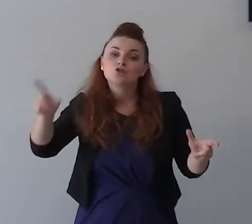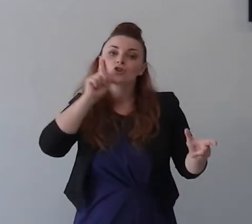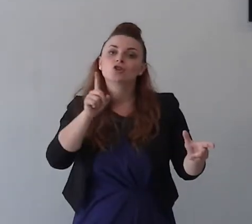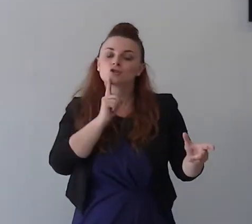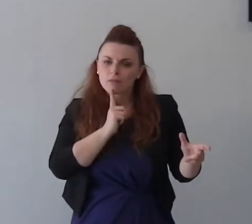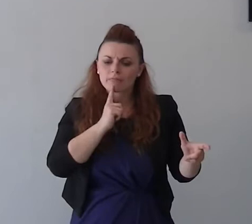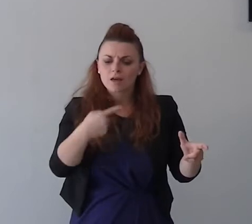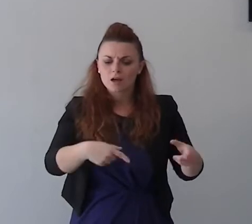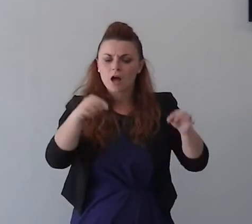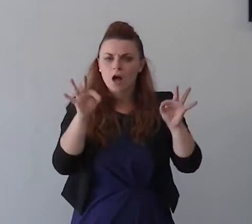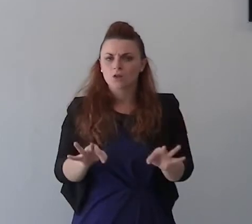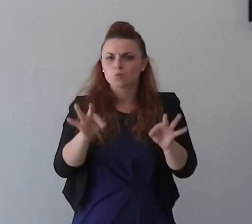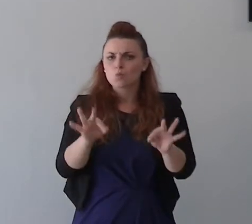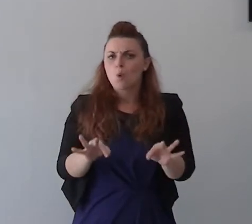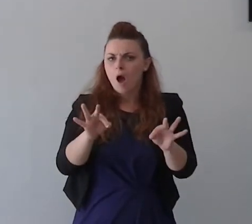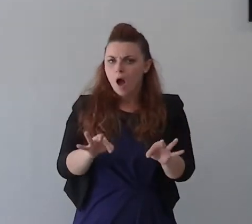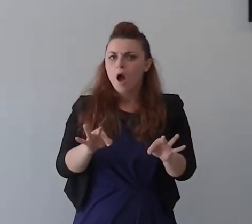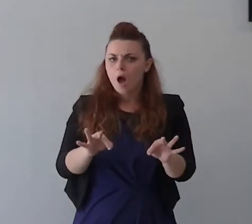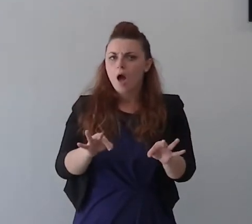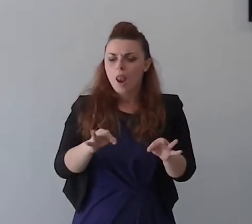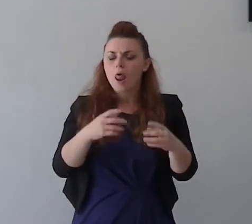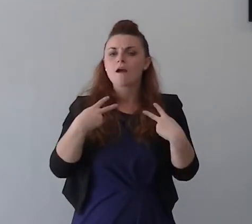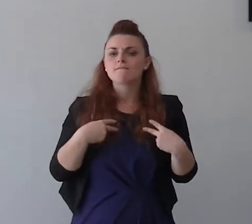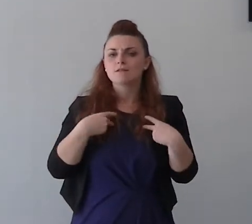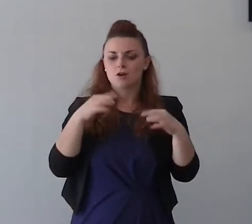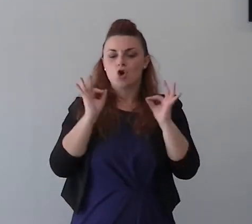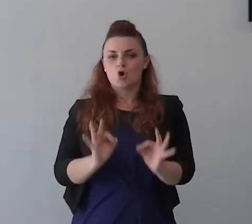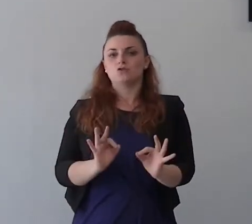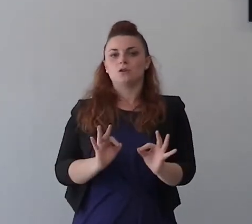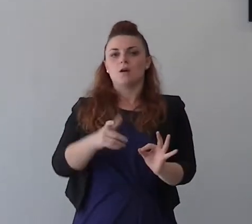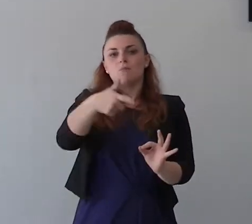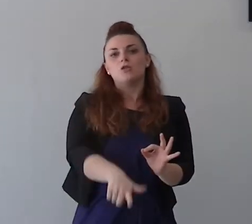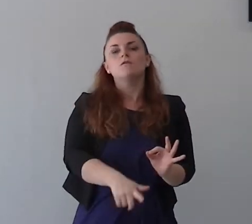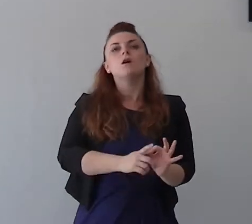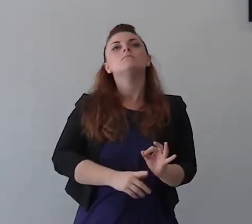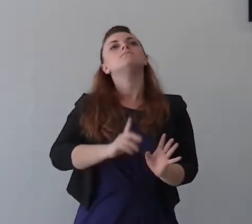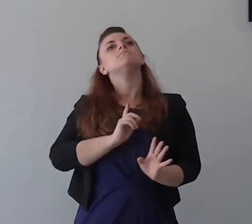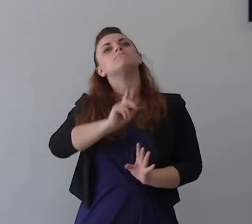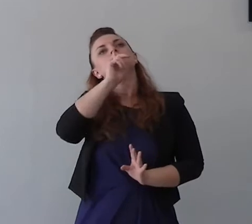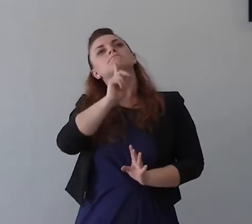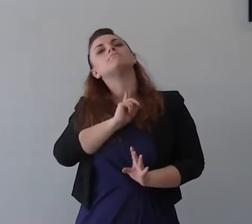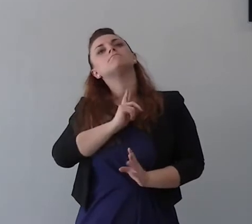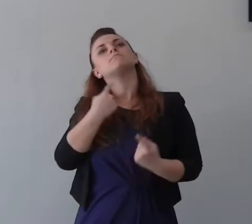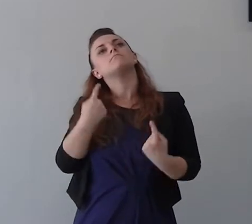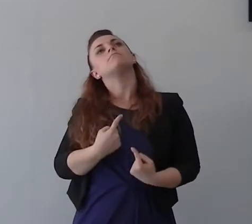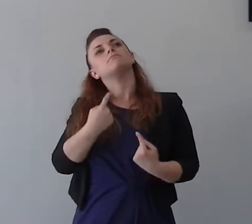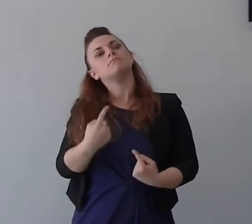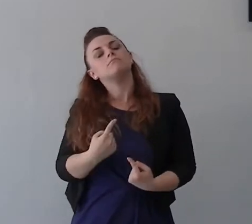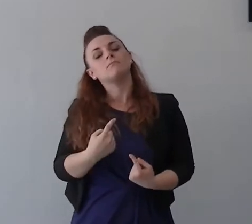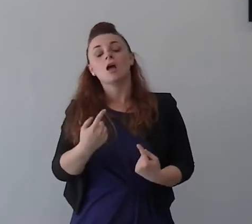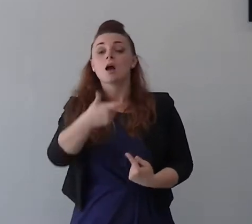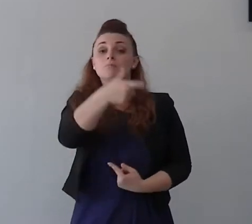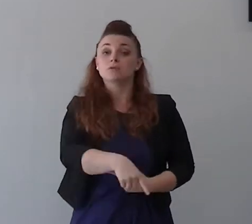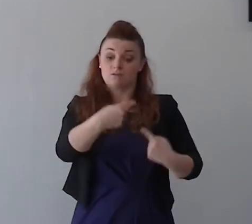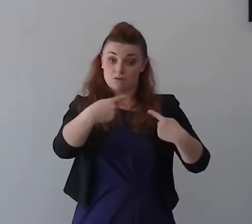la vive ogni momento della propria vita. Ogni momento è in silenzio. Ed è forse per questo che i